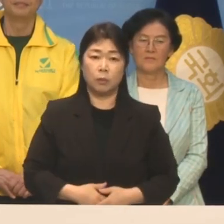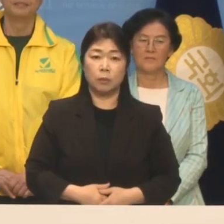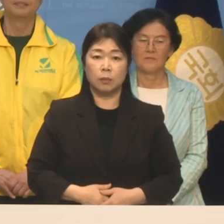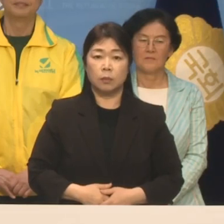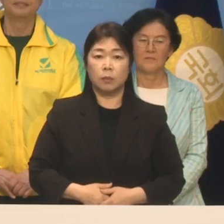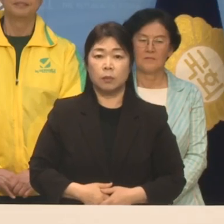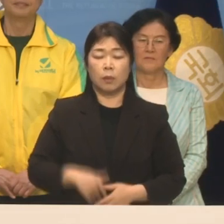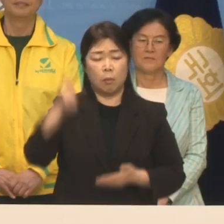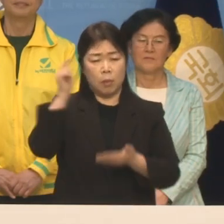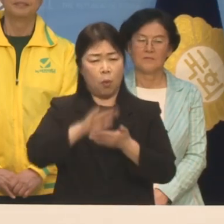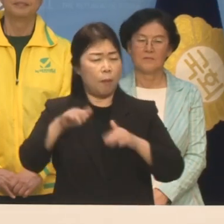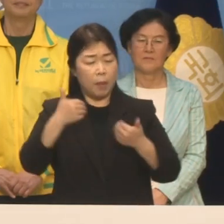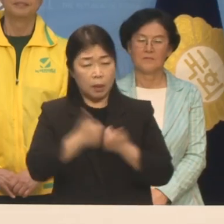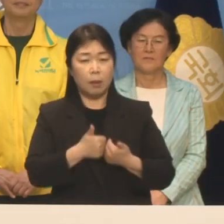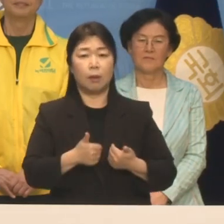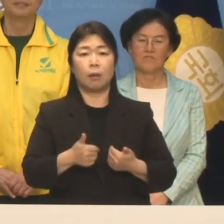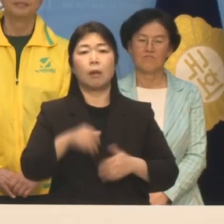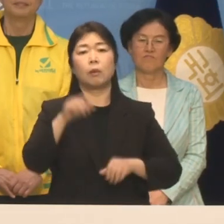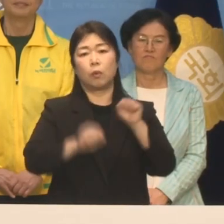이번부터